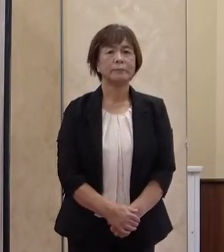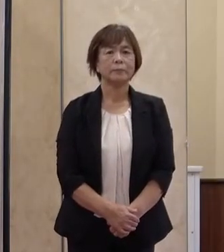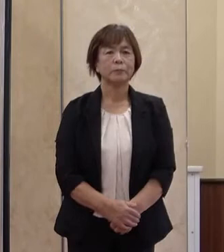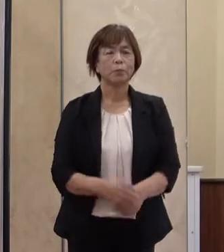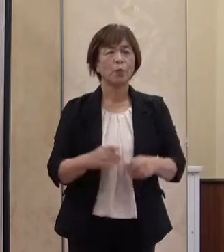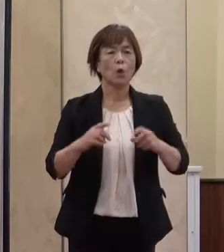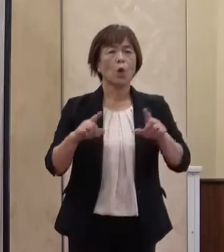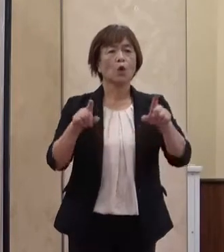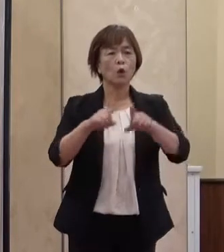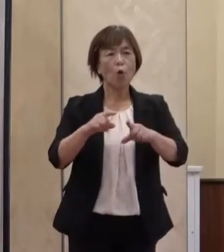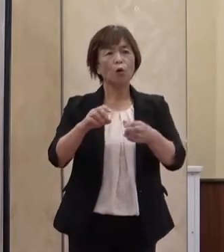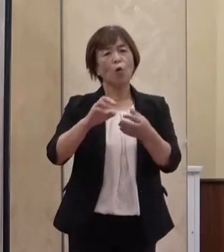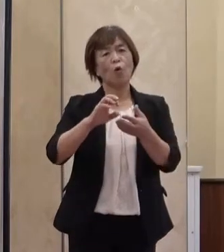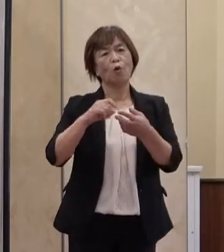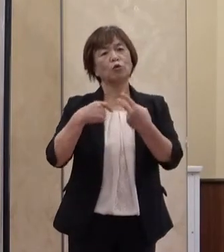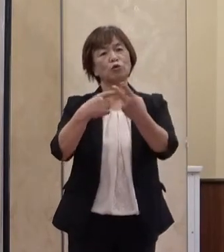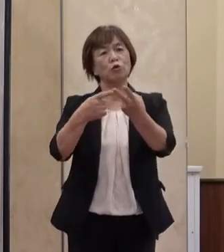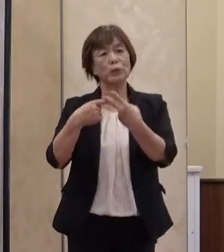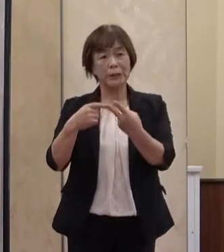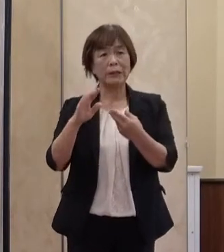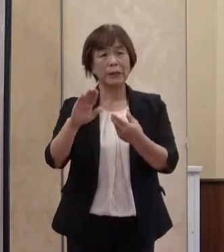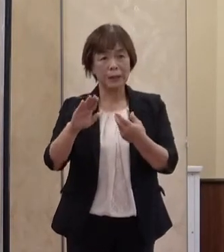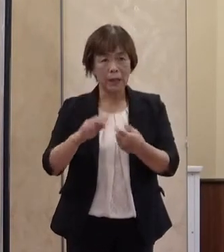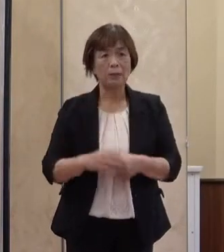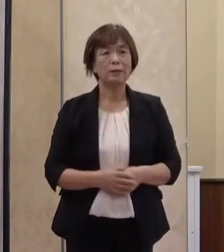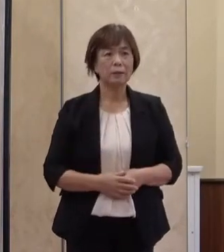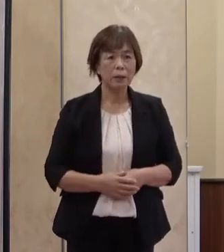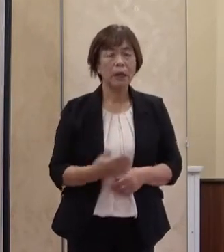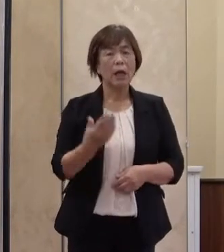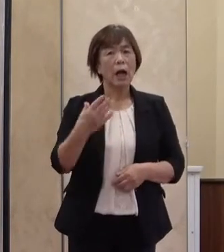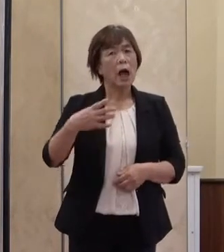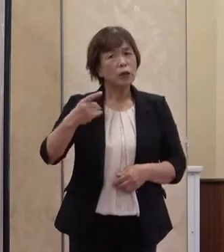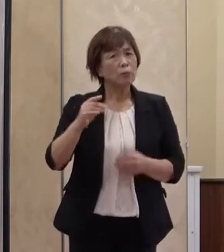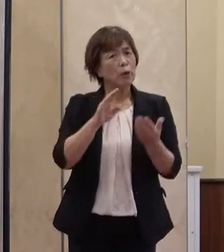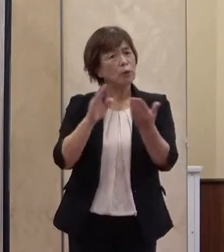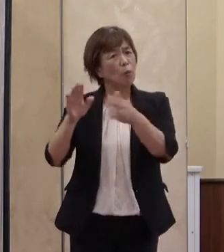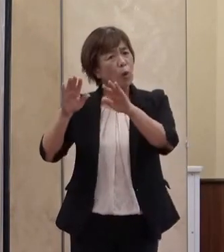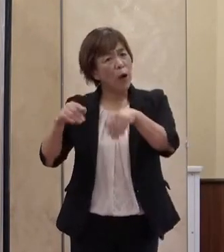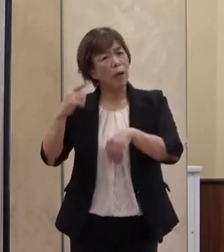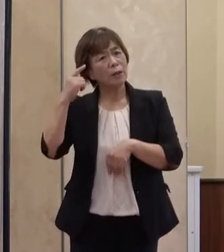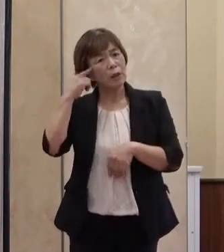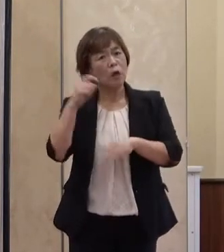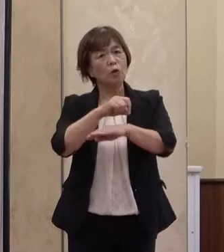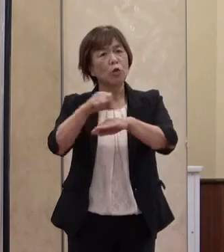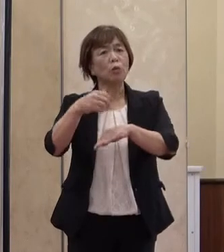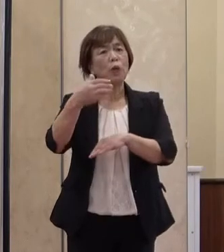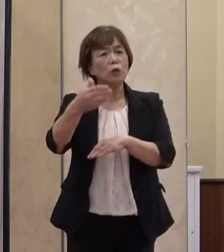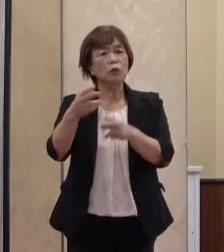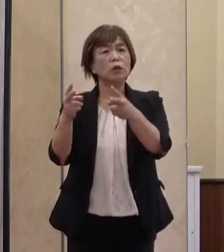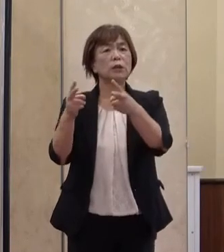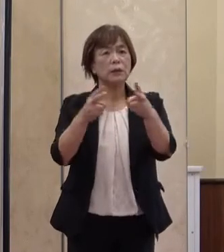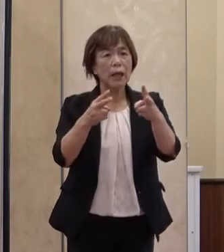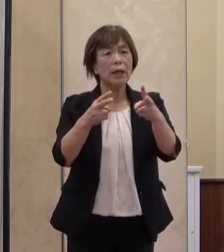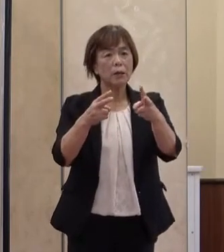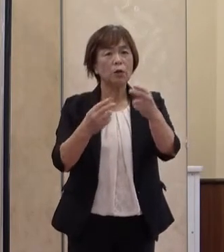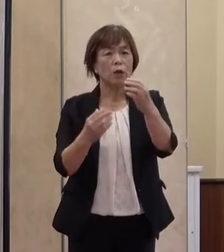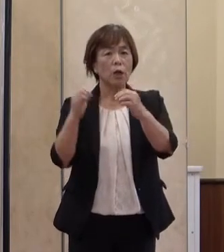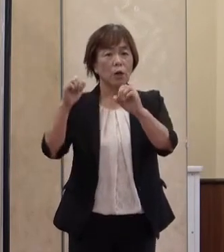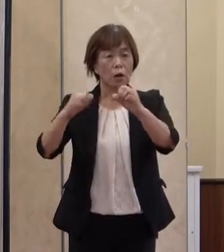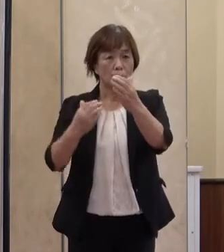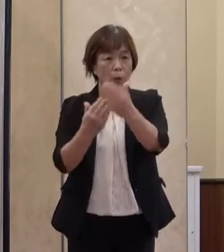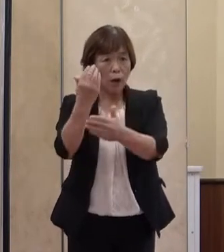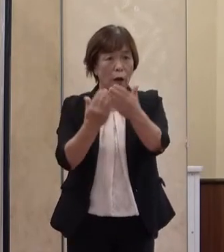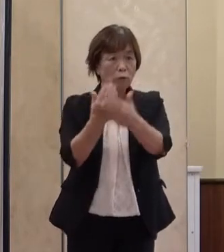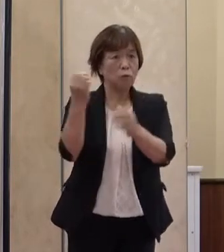共同通信の山本です。最初の方に質問がありました、特別区制度への可決が決まった場合